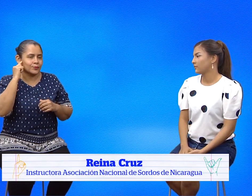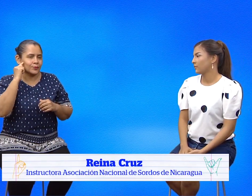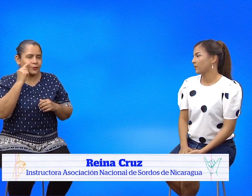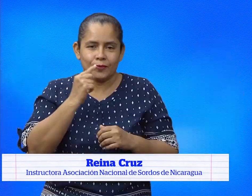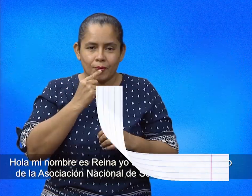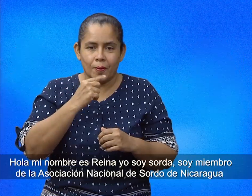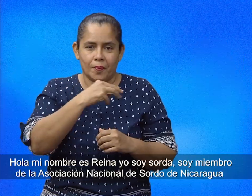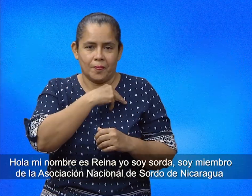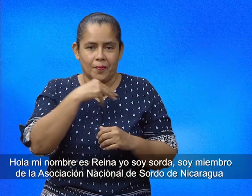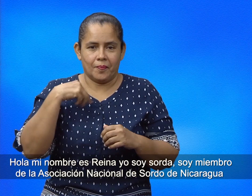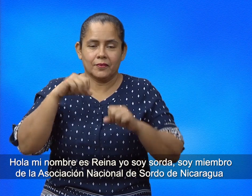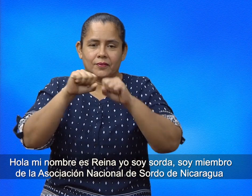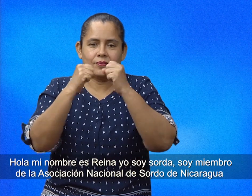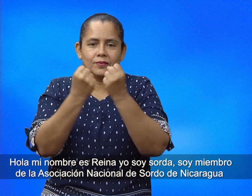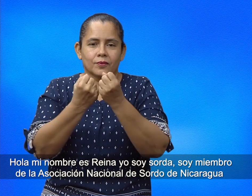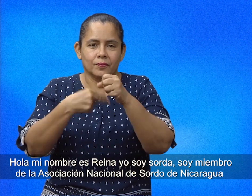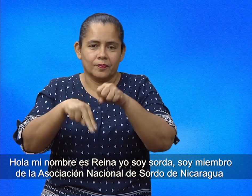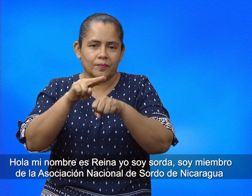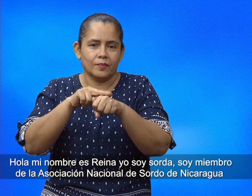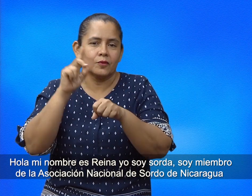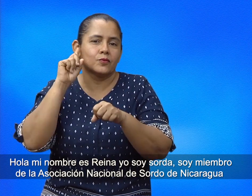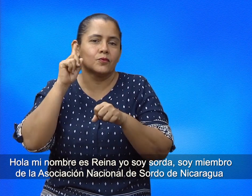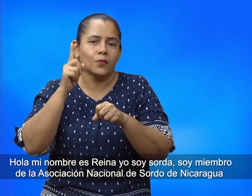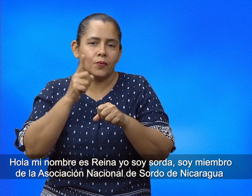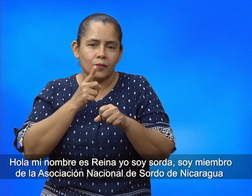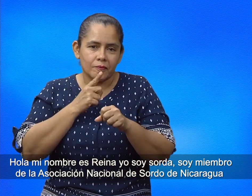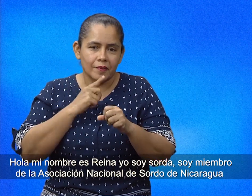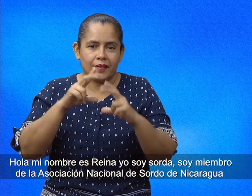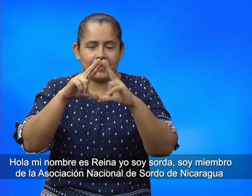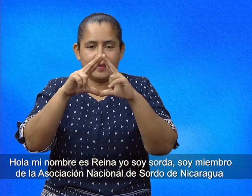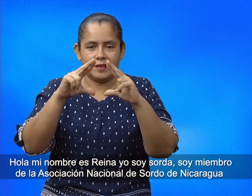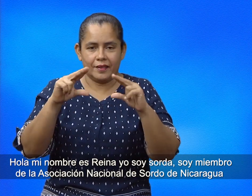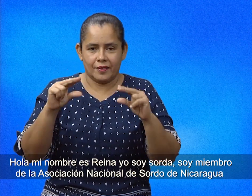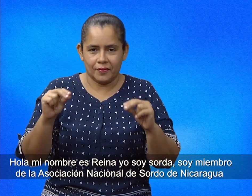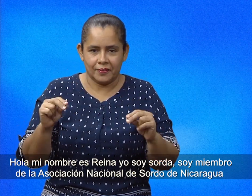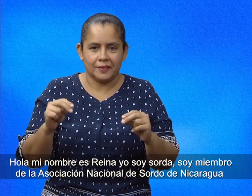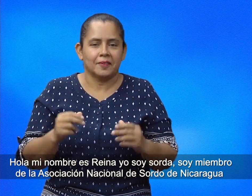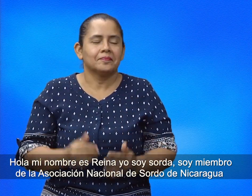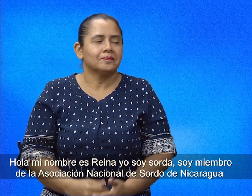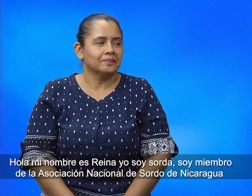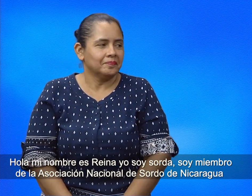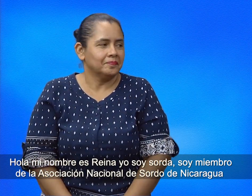Mi nombre es Reina, yo soy sorda, soy miembro de la Asociación Nacional Sordos de Nicaragua.